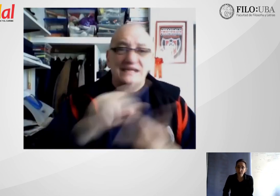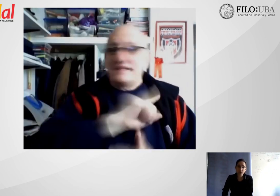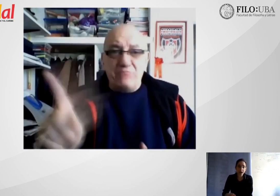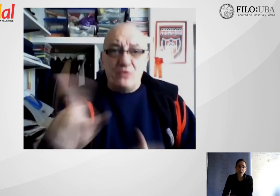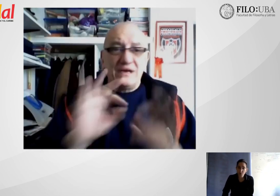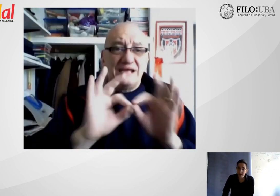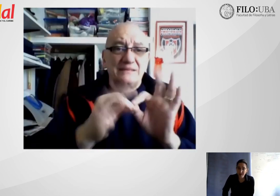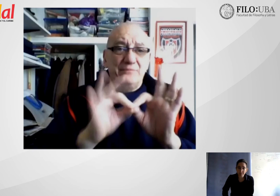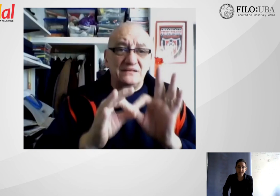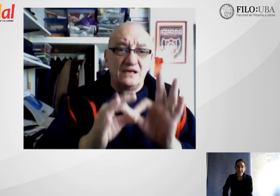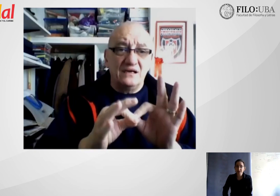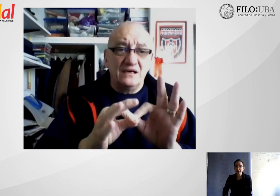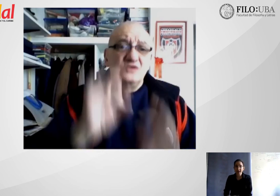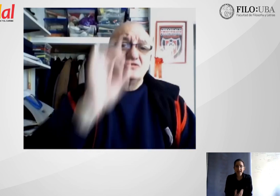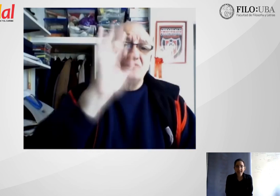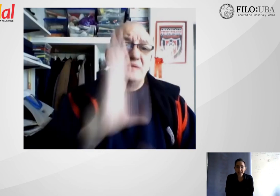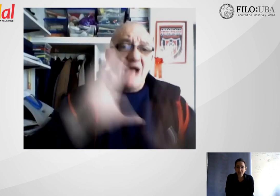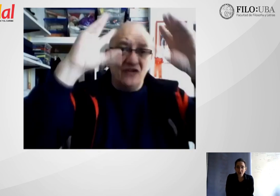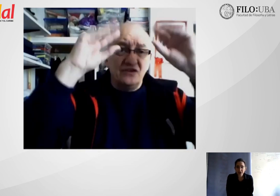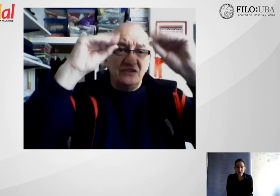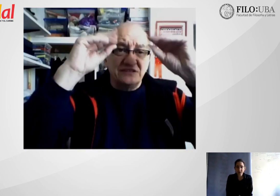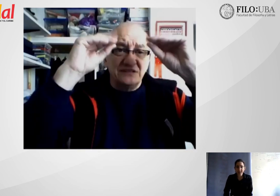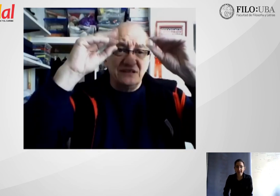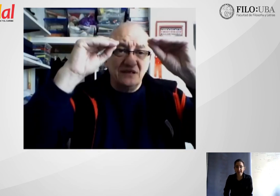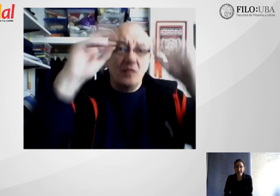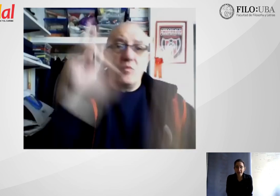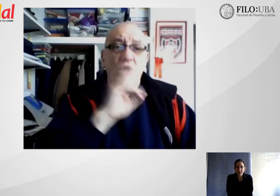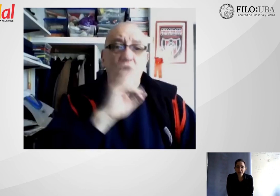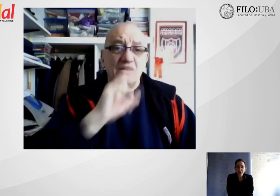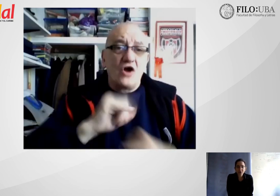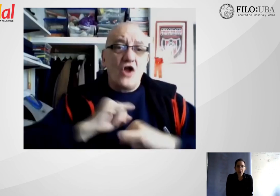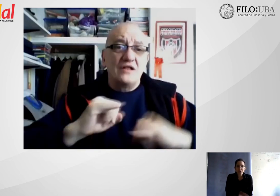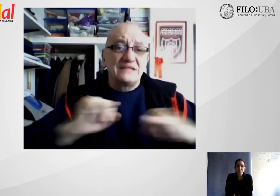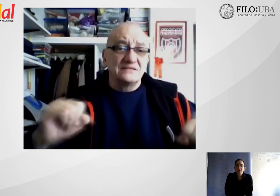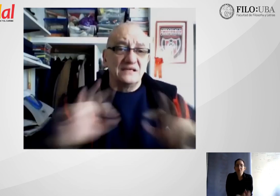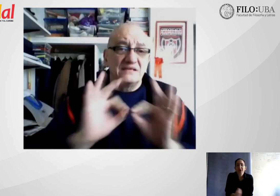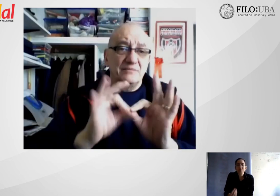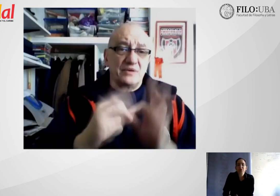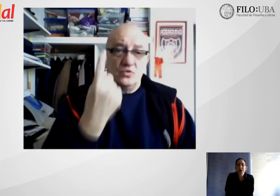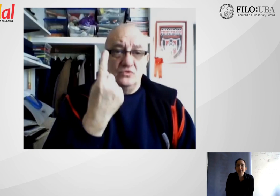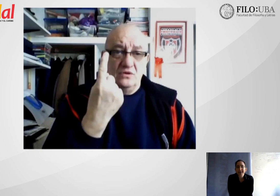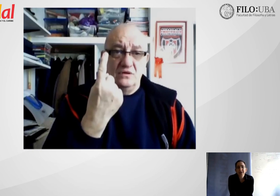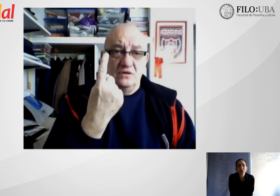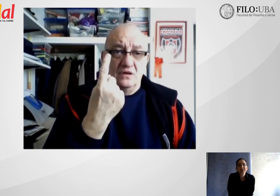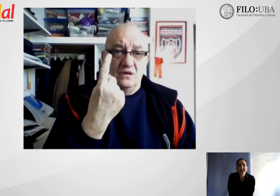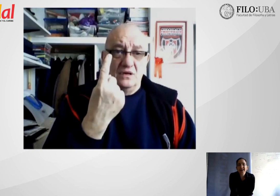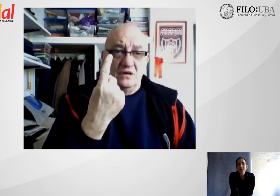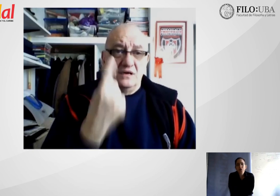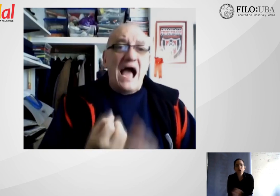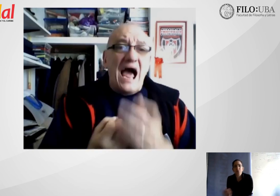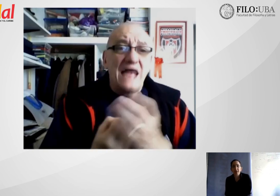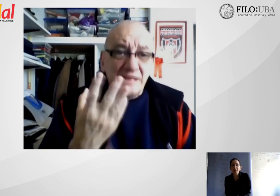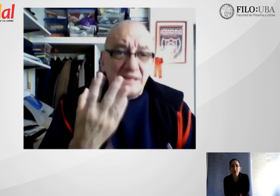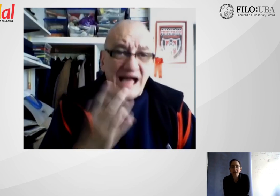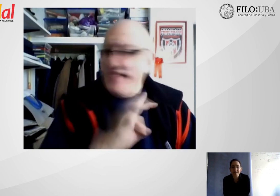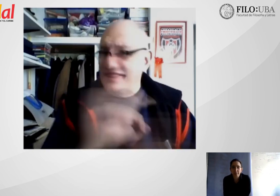hay subtitulado, no hay interpretación y todo eso hace que nosotros, no sé, por ejemplo, solamente en las noticias de la